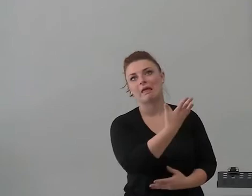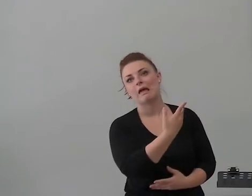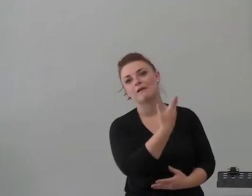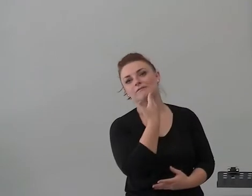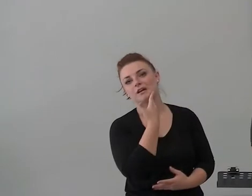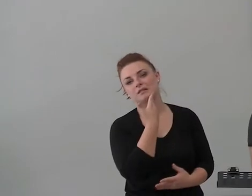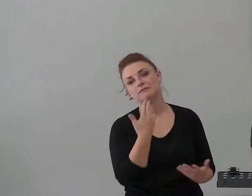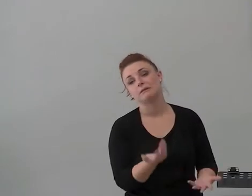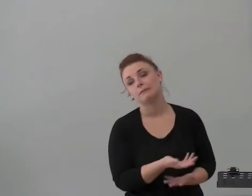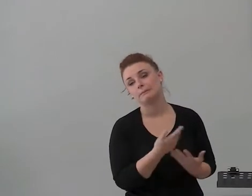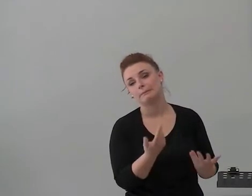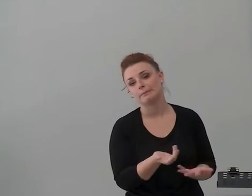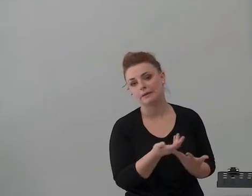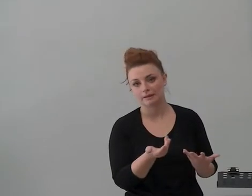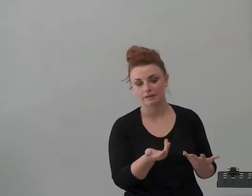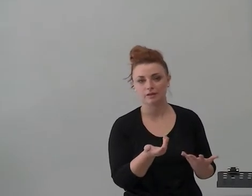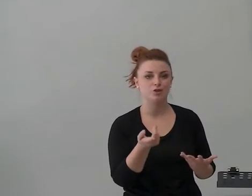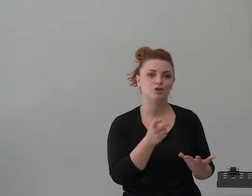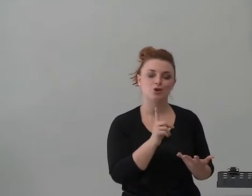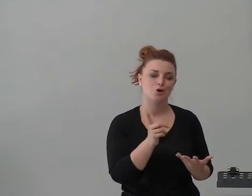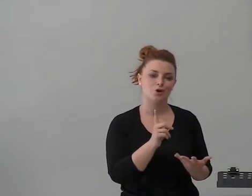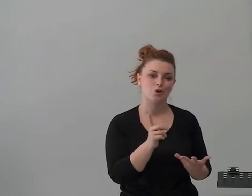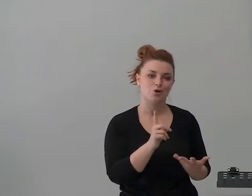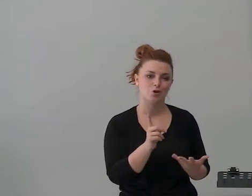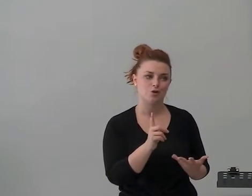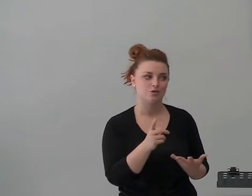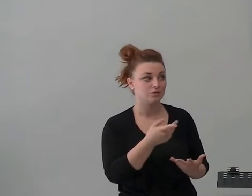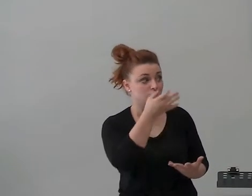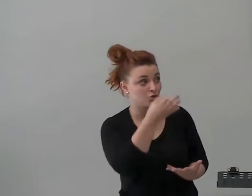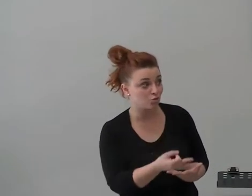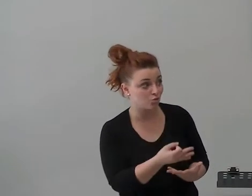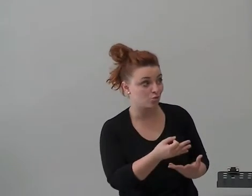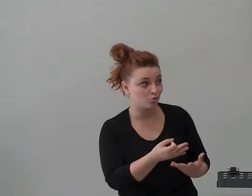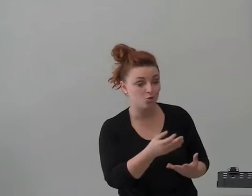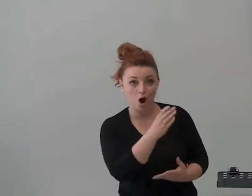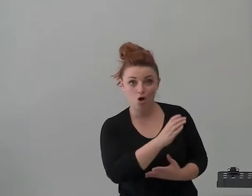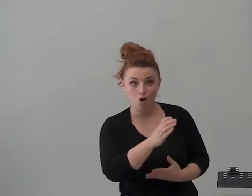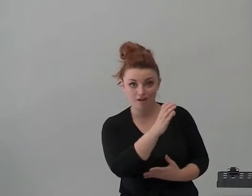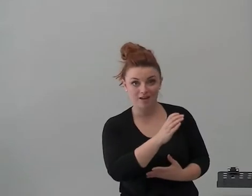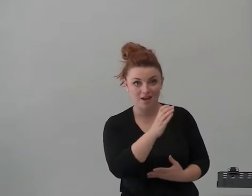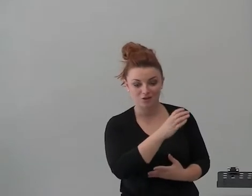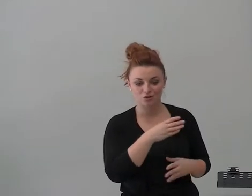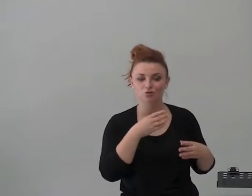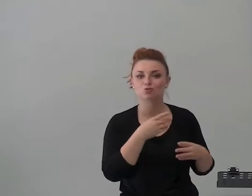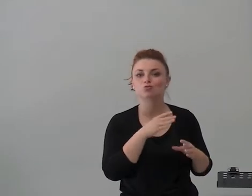in faccia un po' di terra. Se si mette a corpiano quando non c'è l'acqua, prendi ogni giorno la terra in